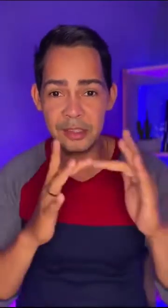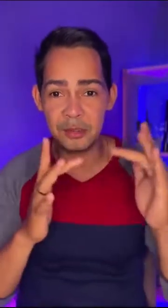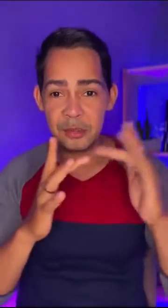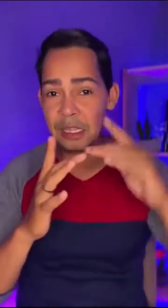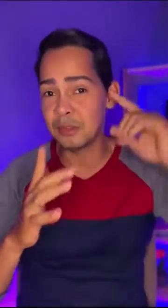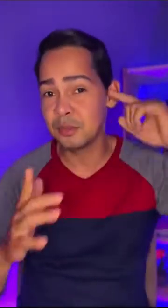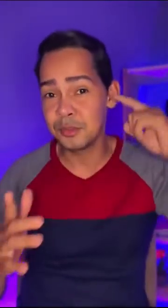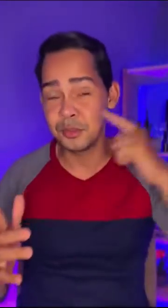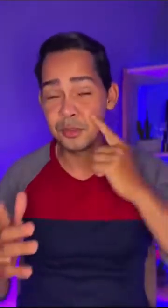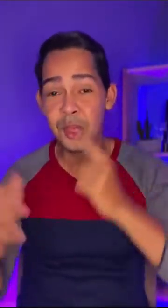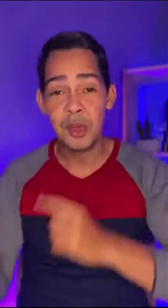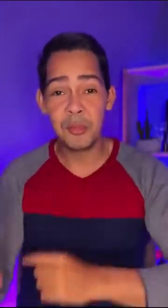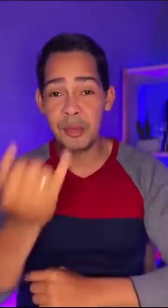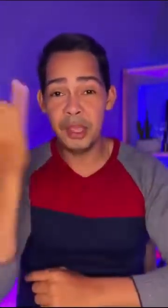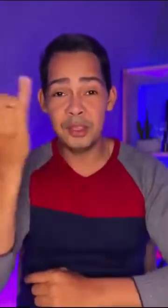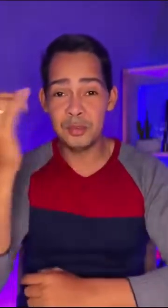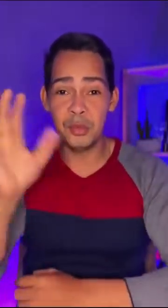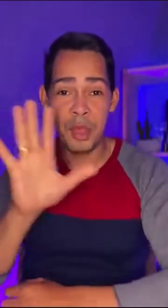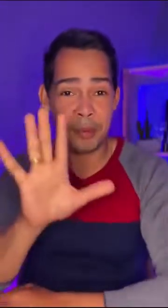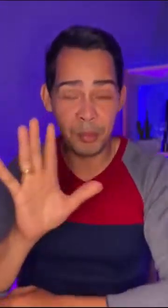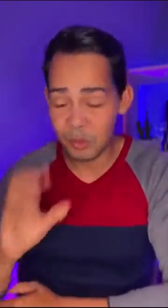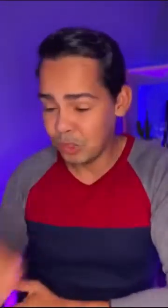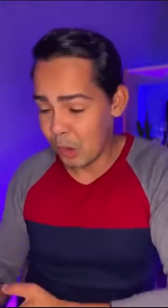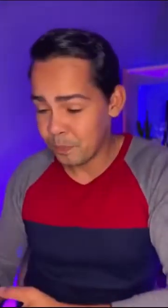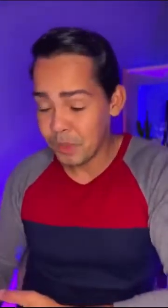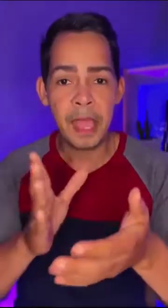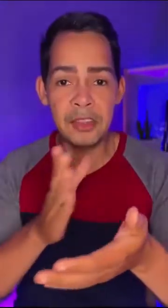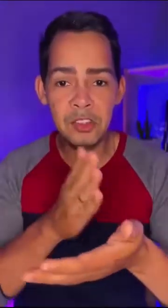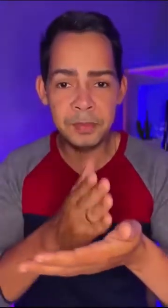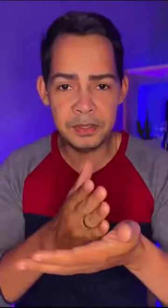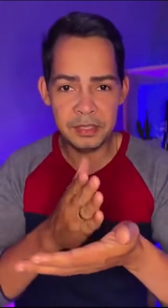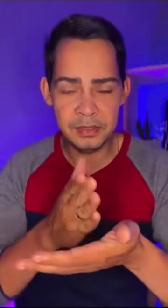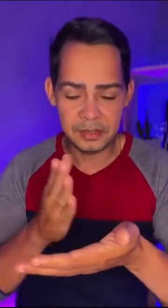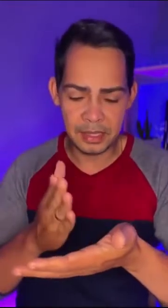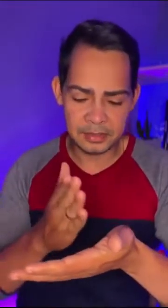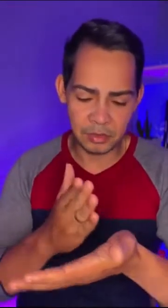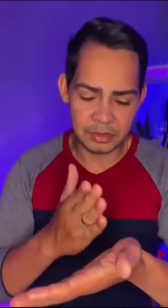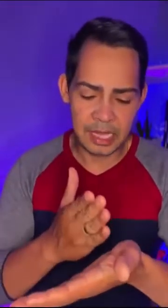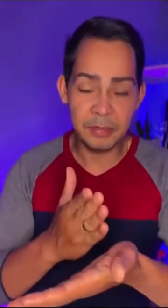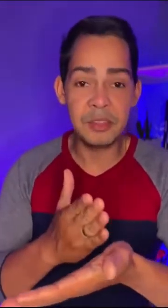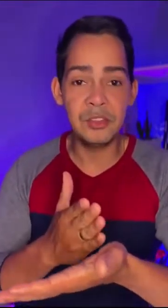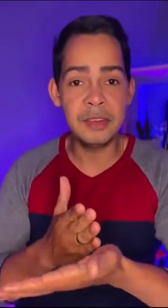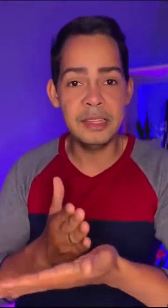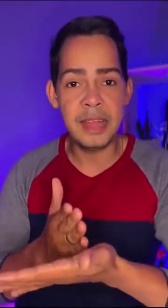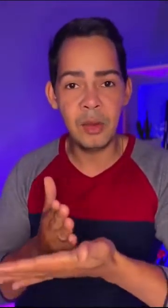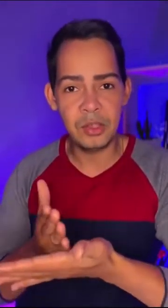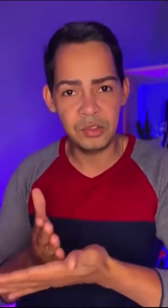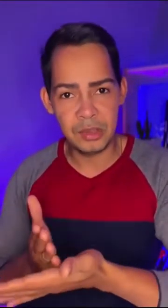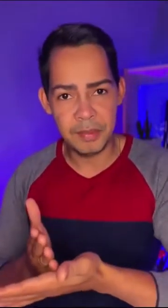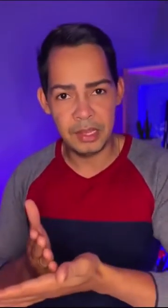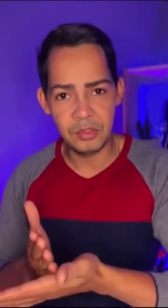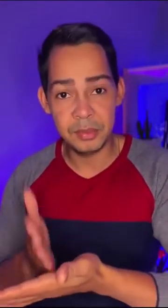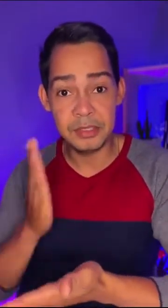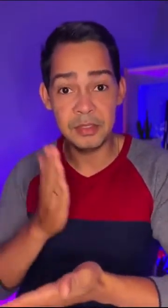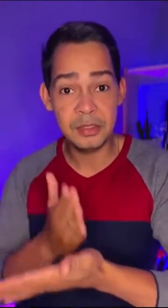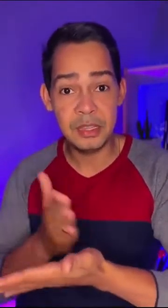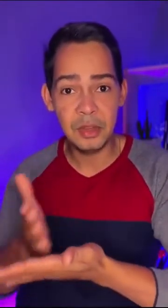tendo contato com o surdo, porque isso é primordial. A gente precisa ter esse contato para a gente validar o que a gente aprende, porque se você não